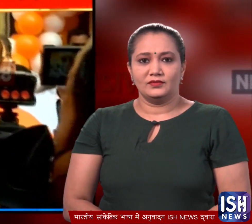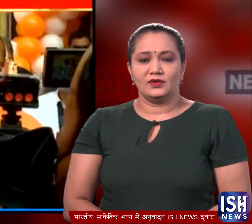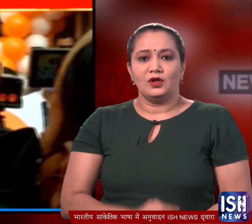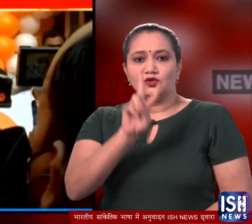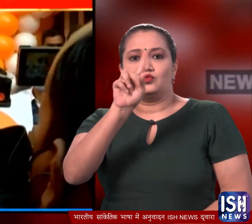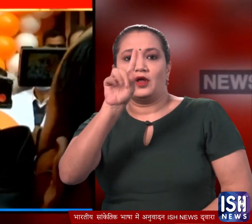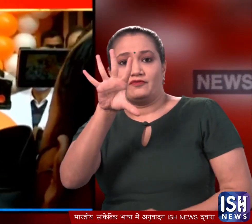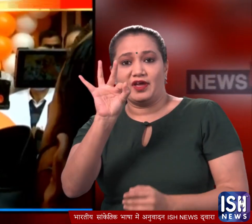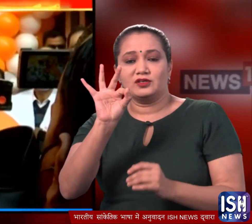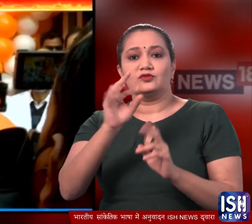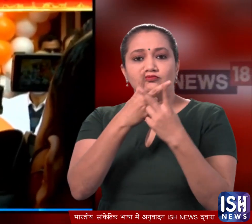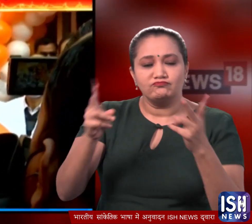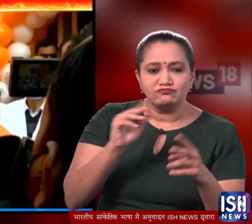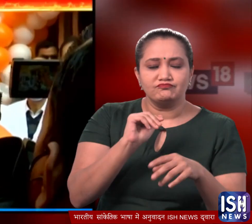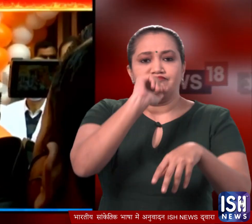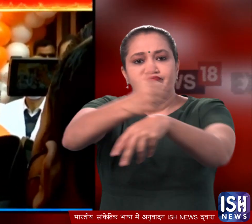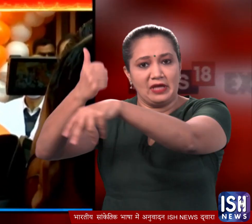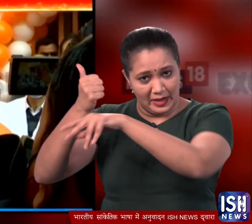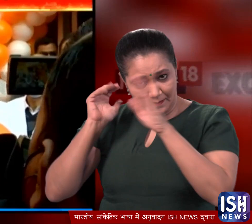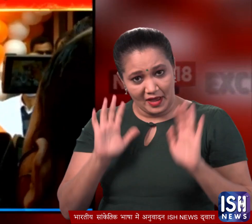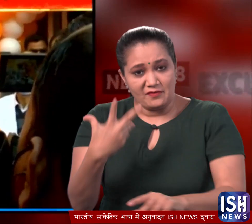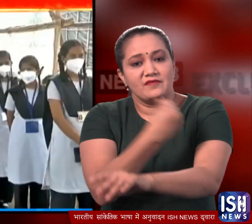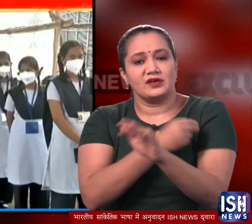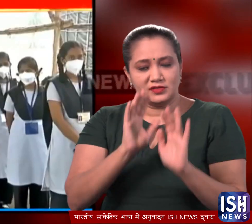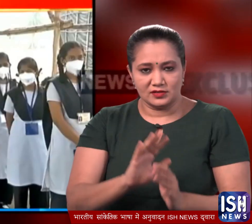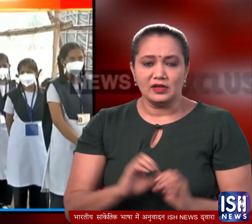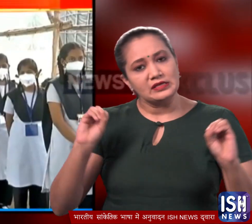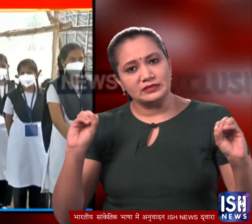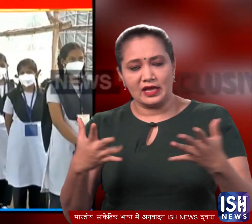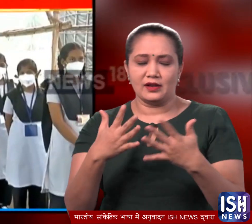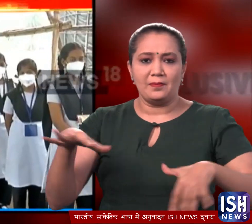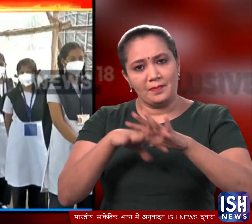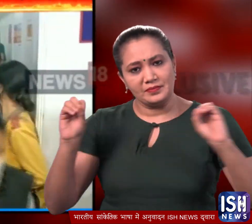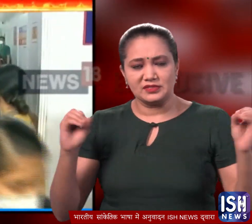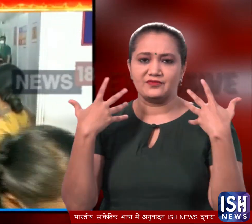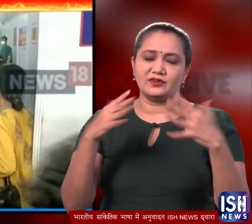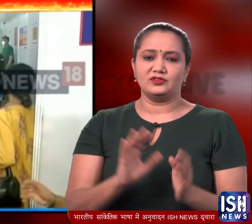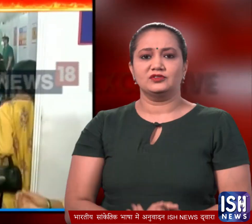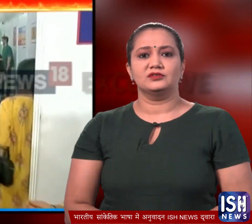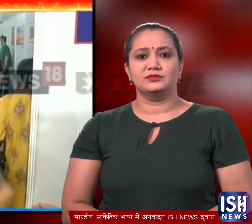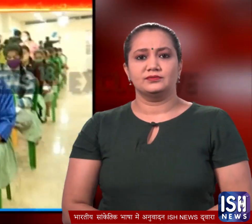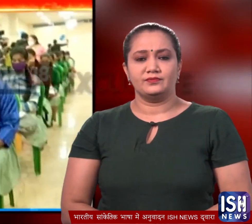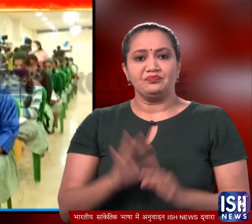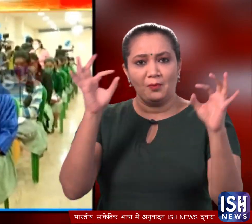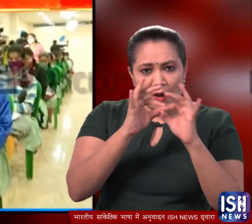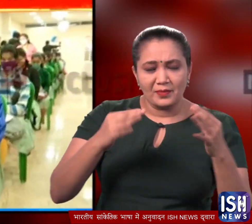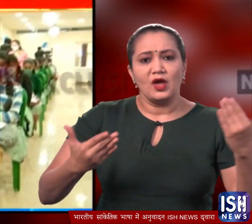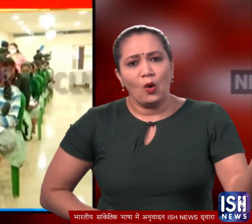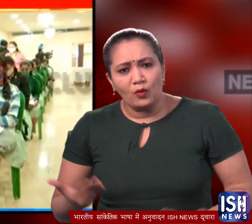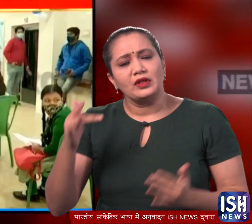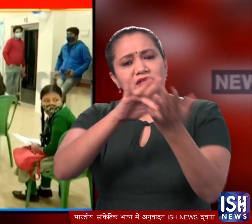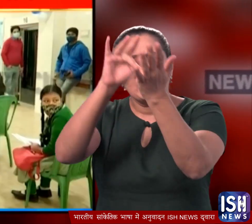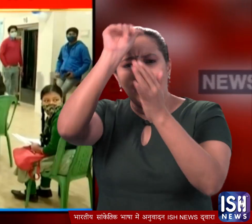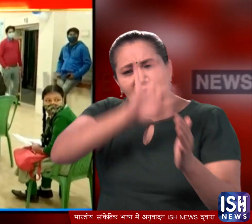बूथों पर वैक्सीनेशन की कार्रवाई प्रारंभ हुई है। मुंबई और कोलकाता समेत देश के दूसरे हिस्सों में भी बच्चों के लिए बनाए